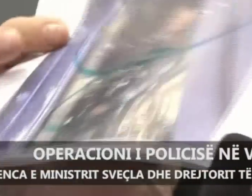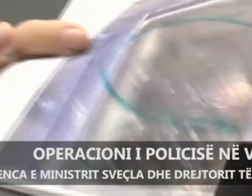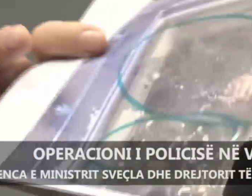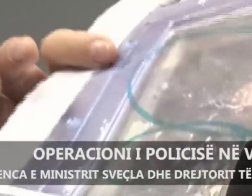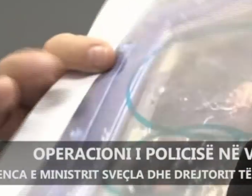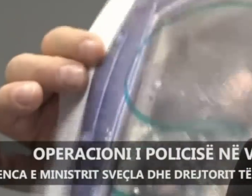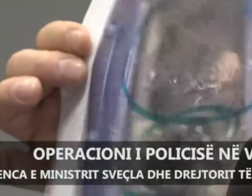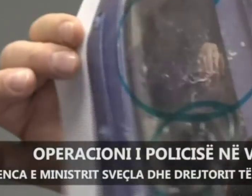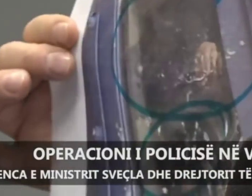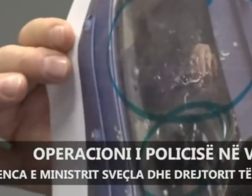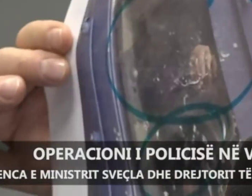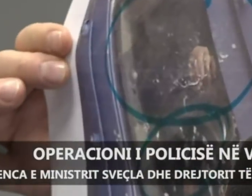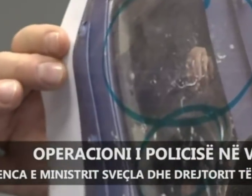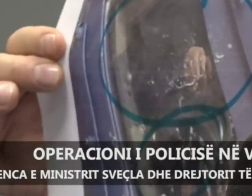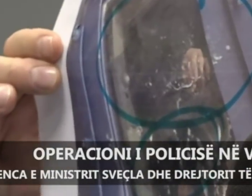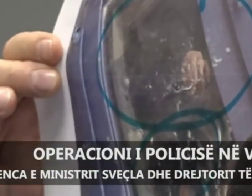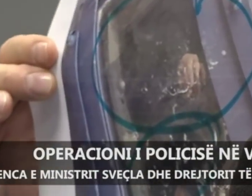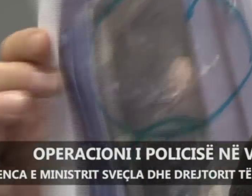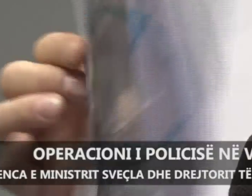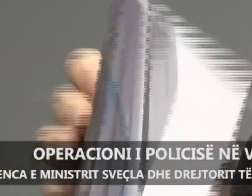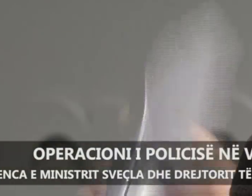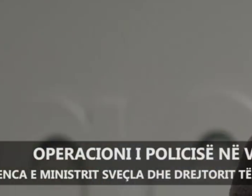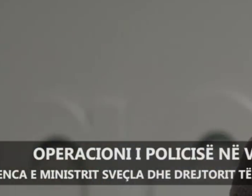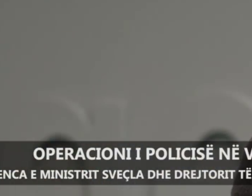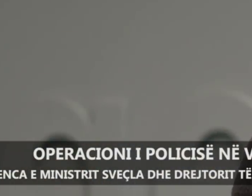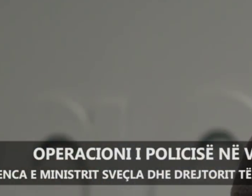Njëjtë edhe këto janë shejat nga granata e dorës.